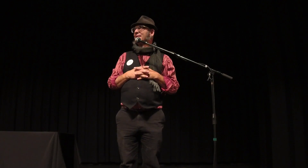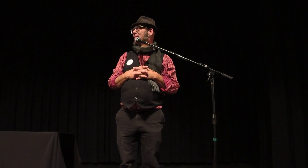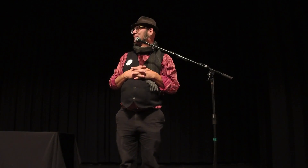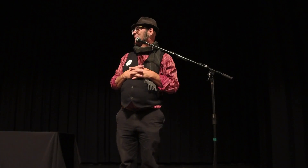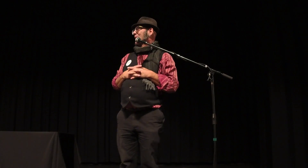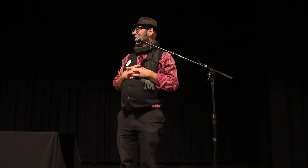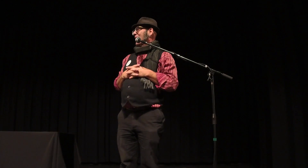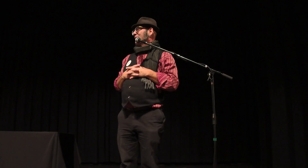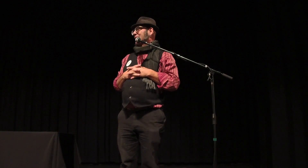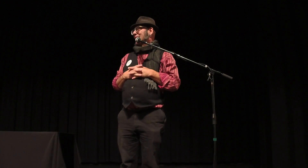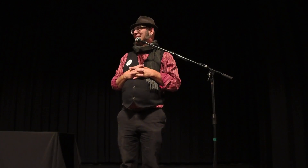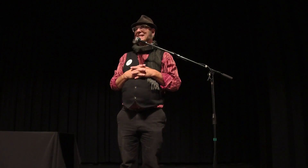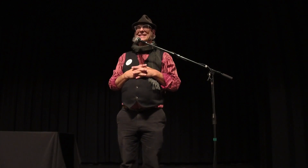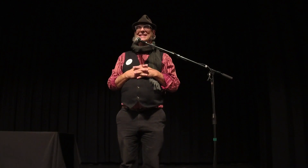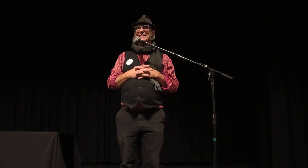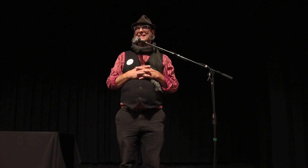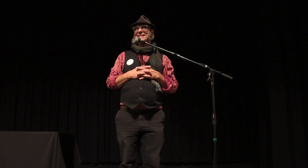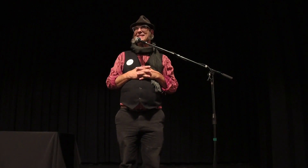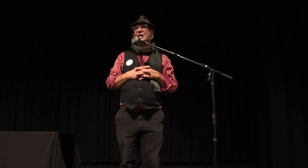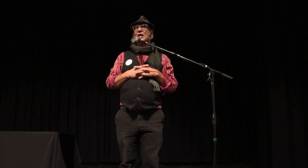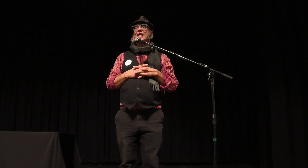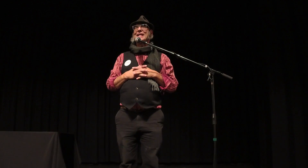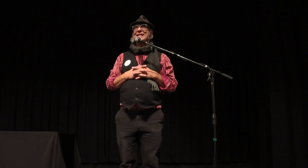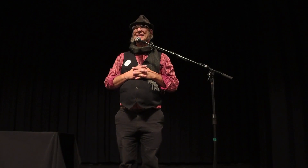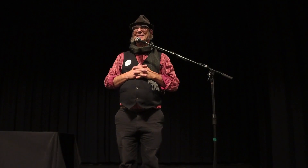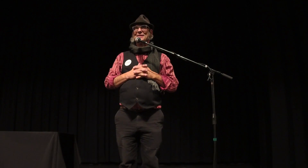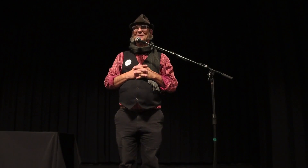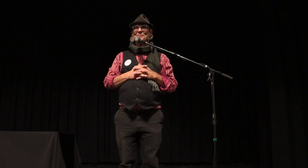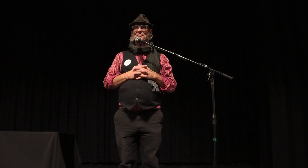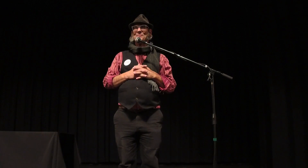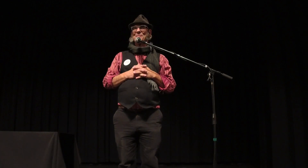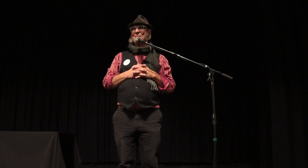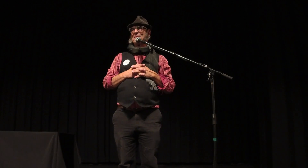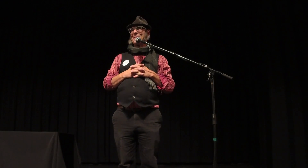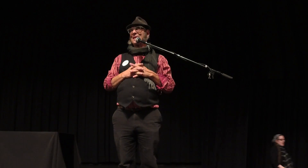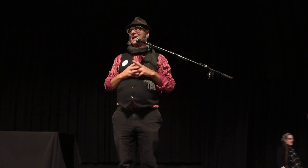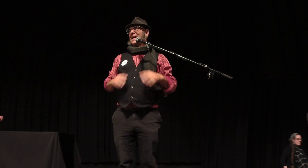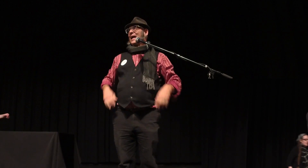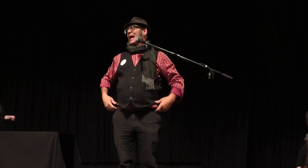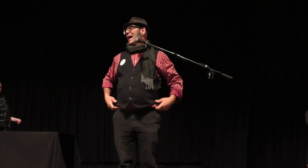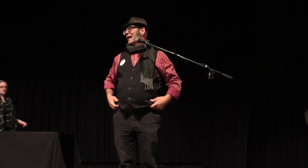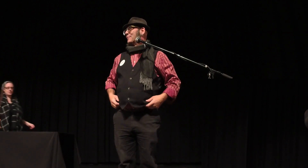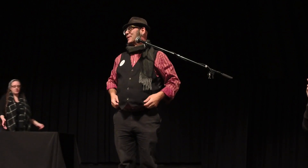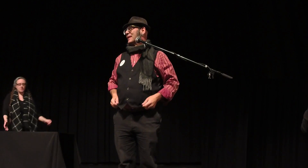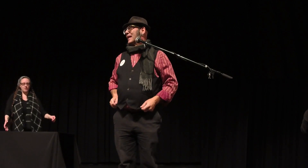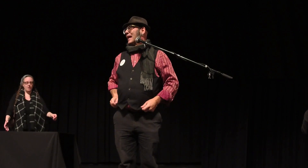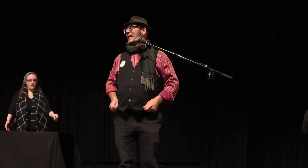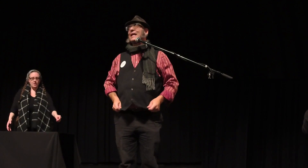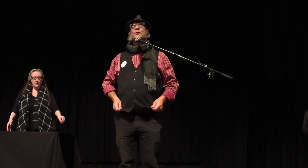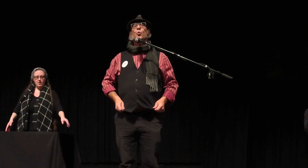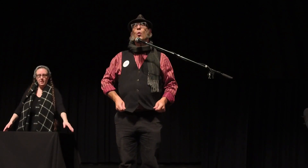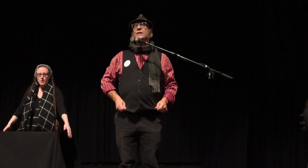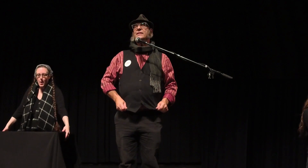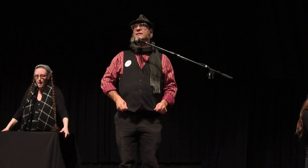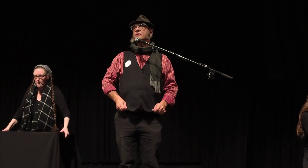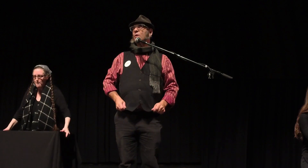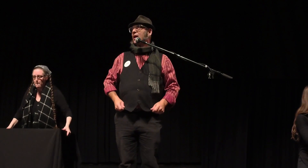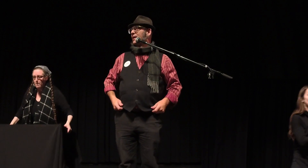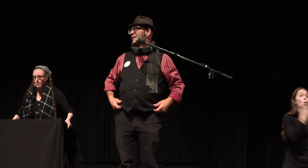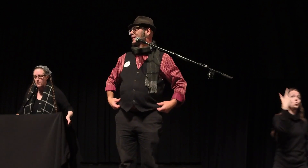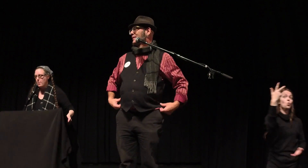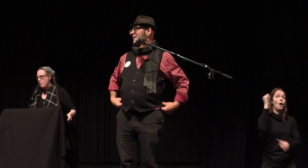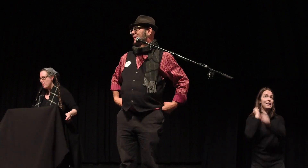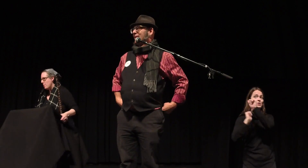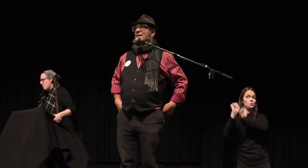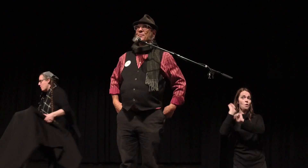spéciale avec Denise Reed. Et puis, elle a 3